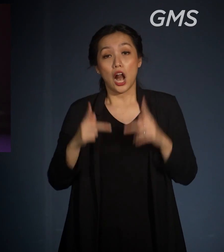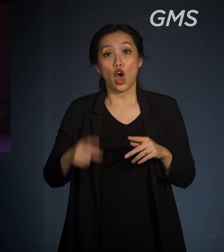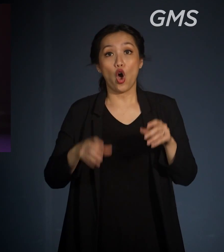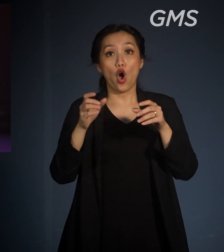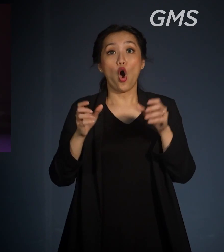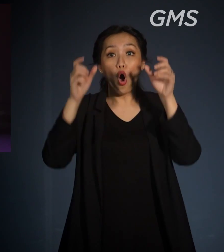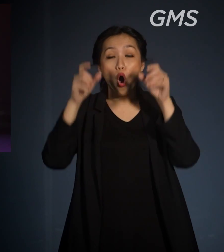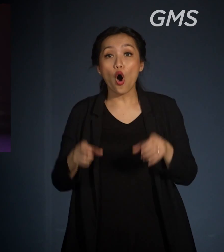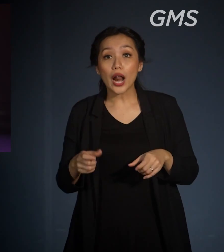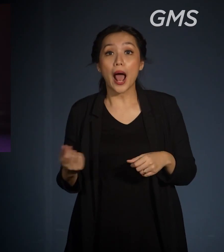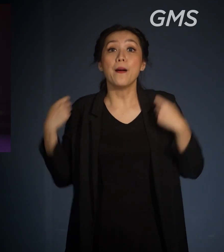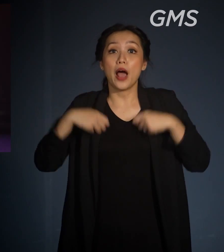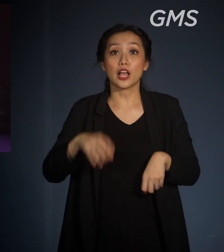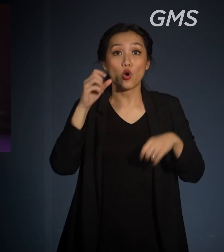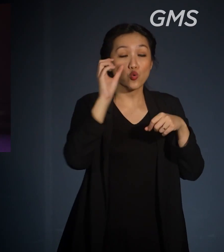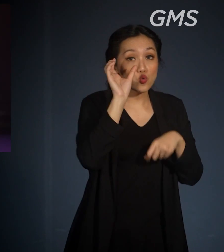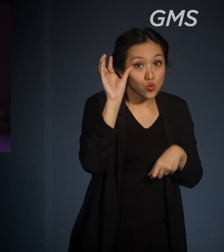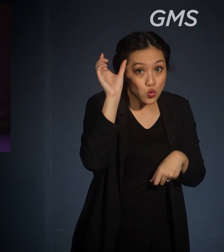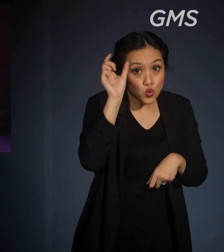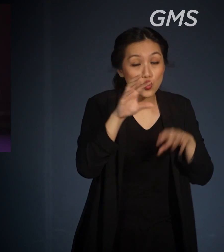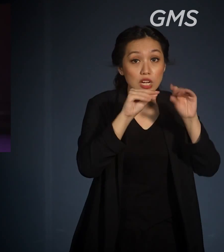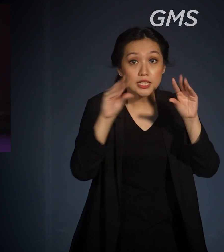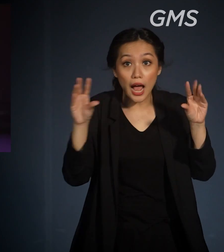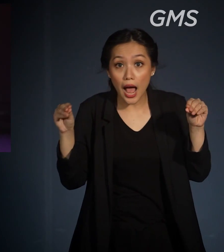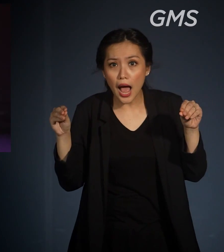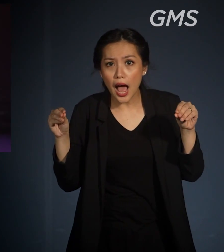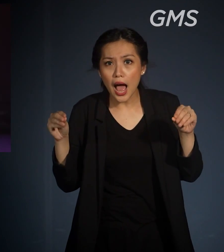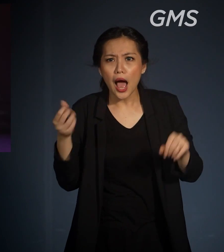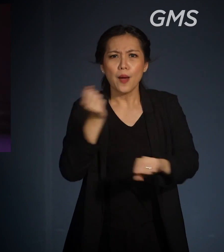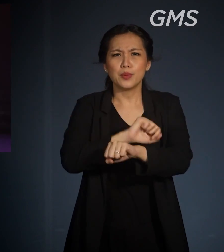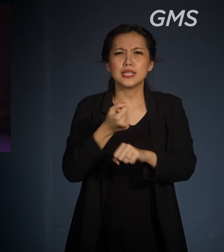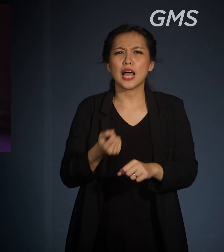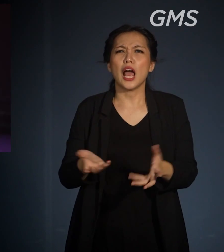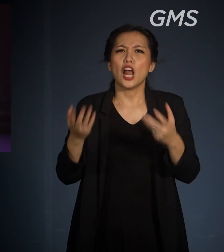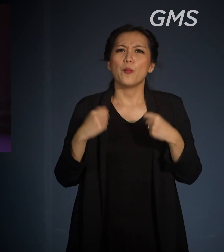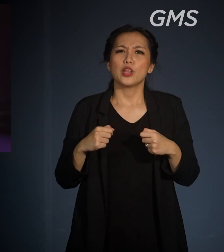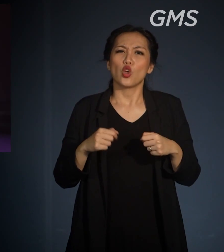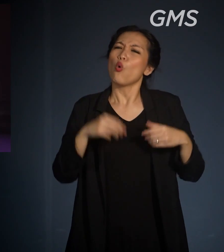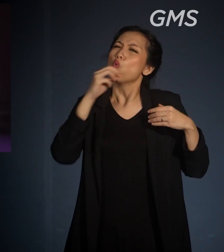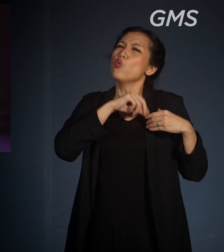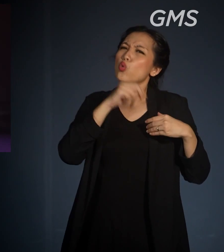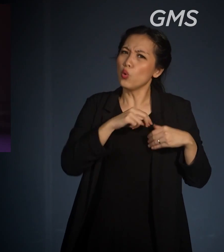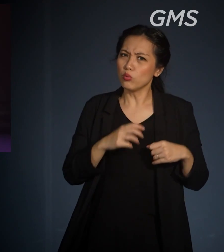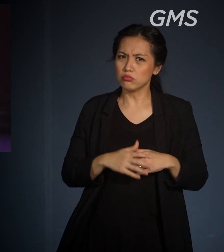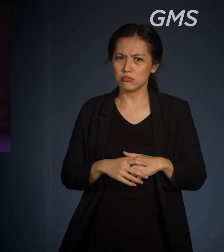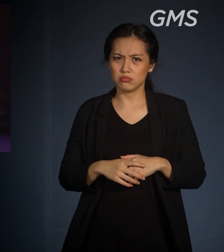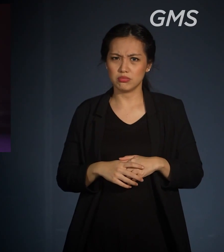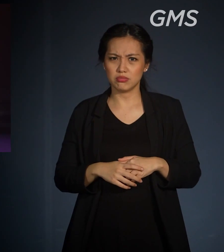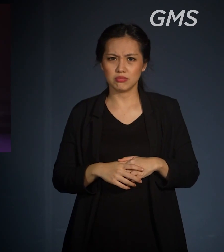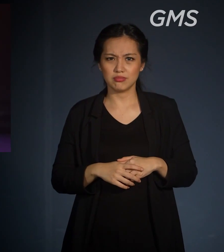paling tidak beserta dengan bunga-bunganya. Jadi ternyata Tuhan itu tidak mau rugi,